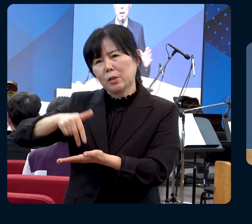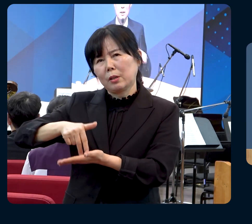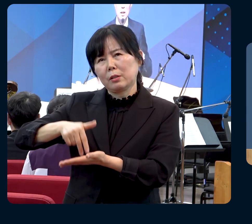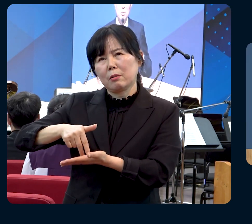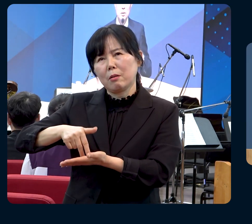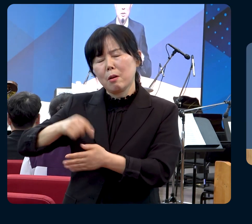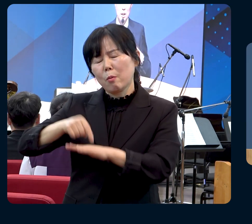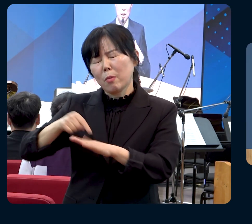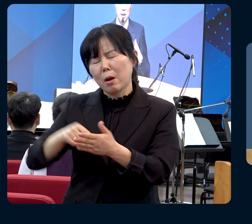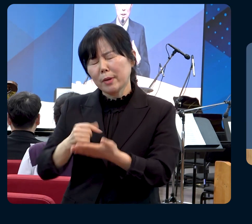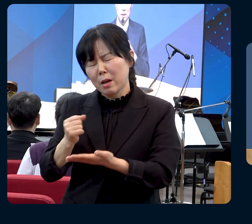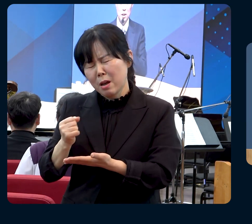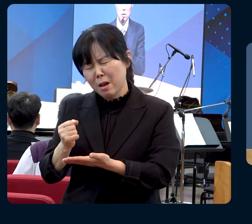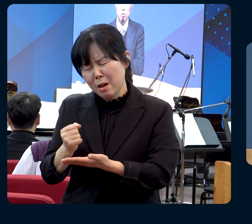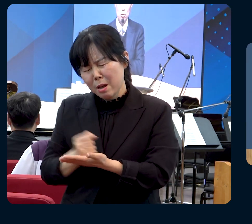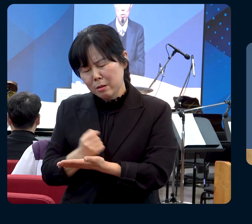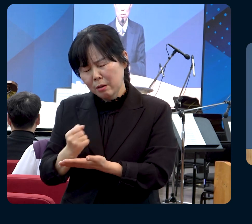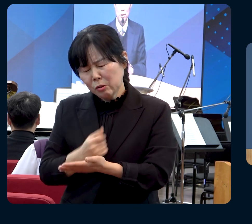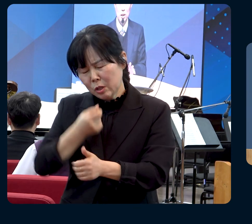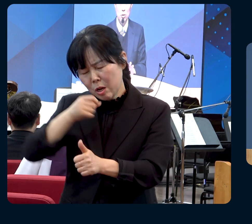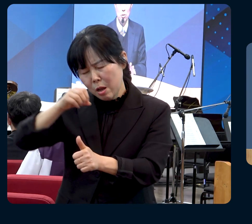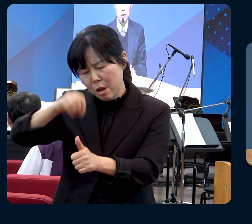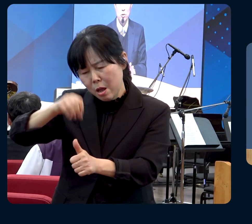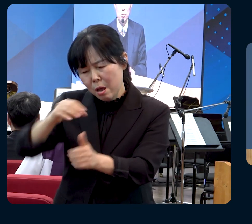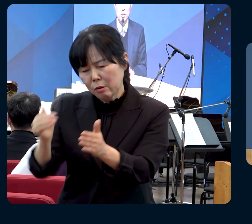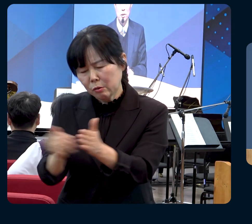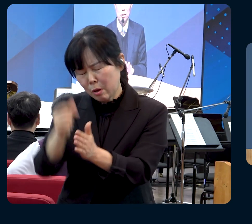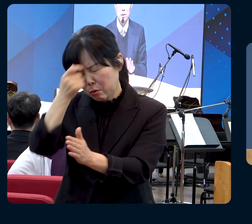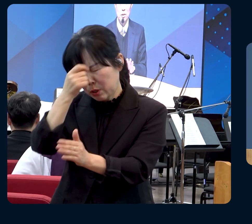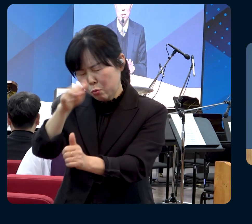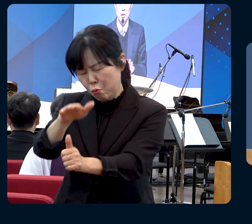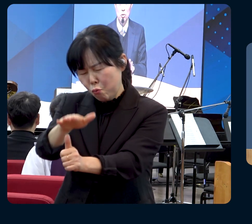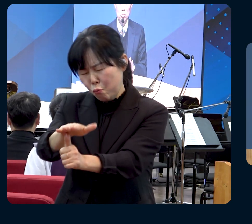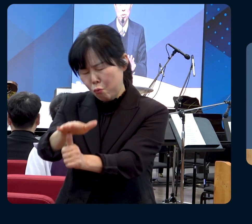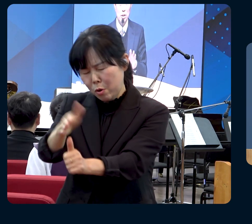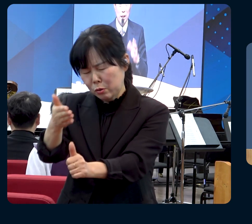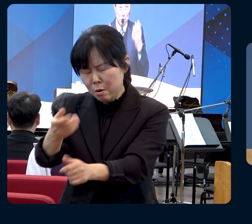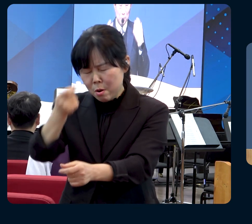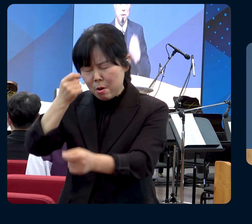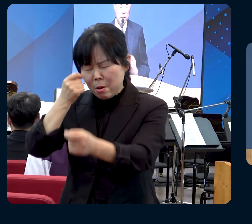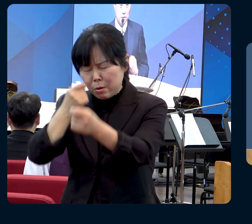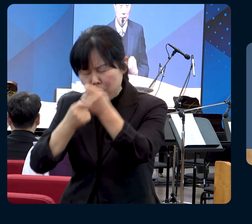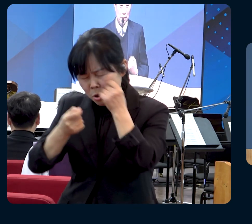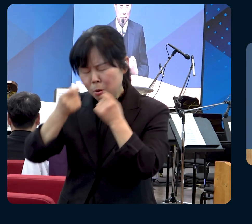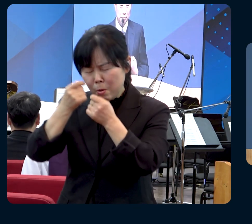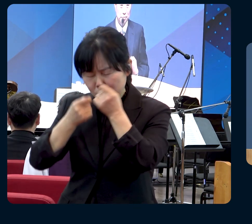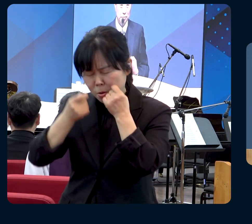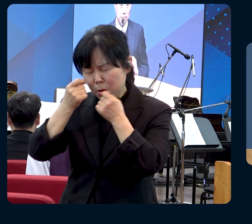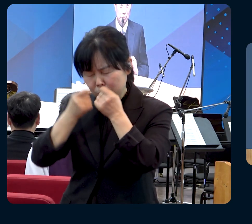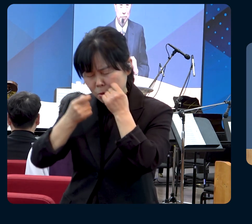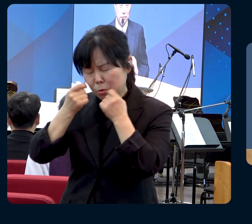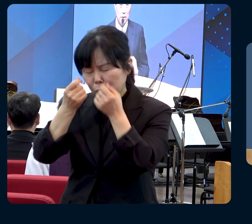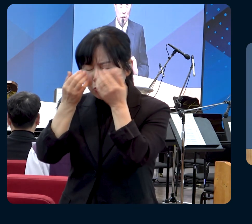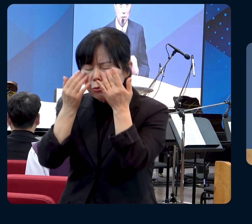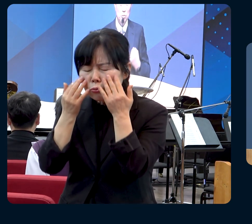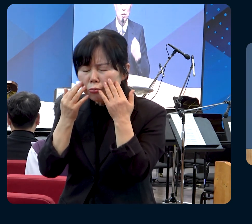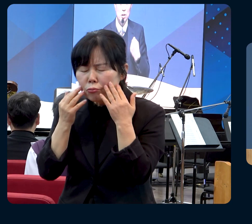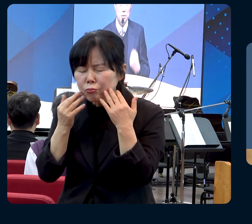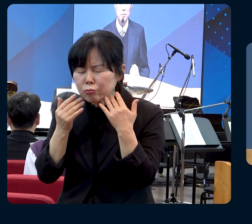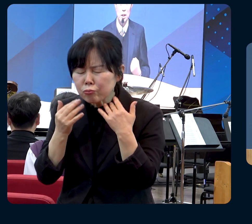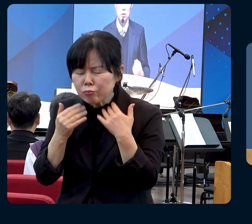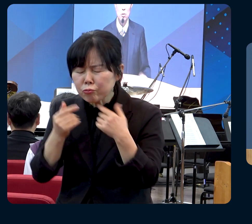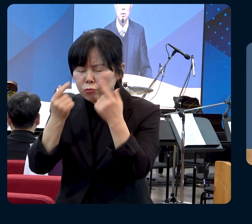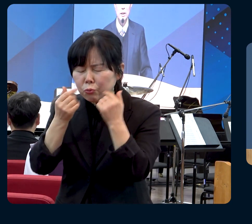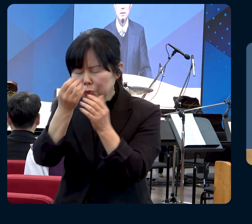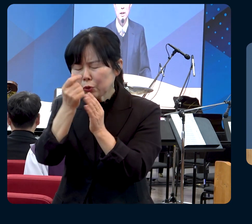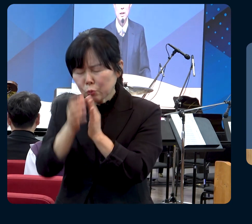너무 안타까워서 제가 세례를 주고 기도를 해주면서 눈물을 하염없이 흘렸어요. 그 눈물 흘리면서